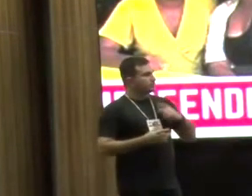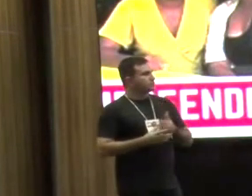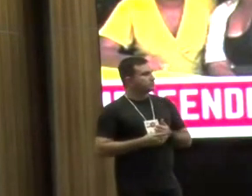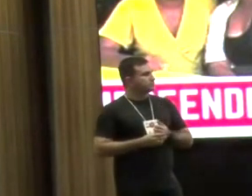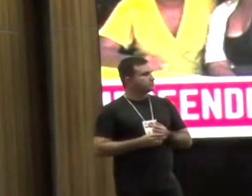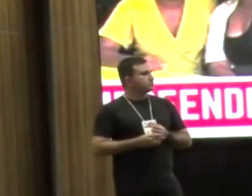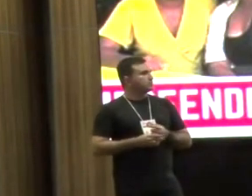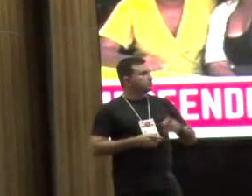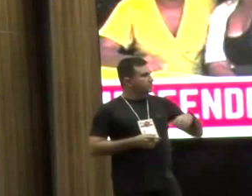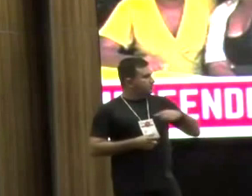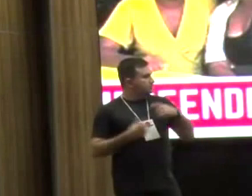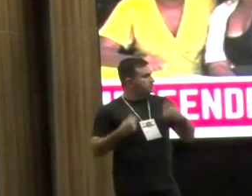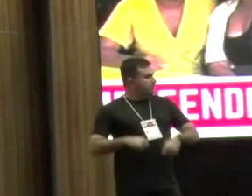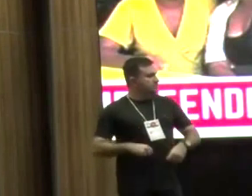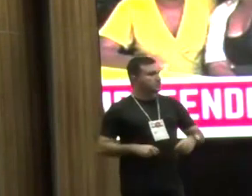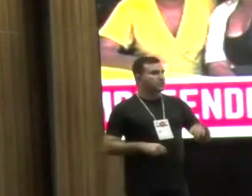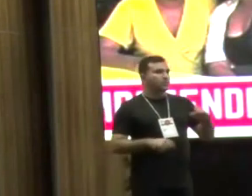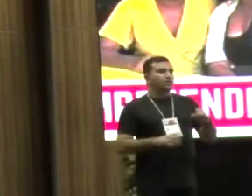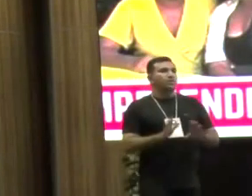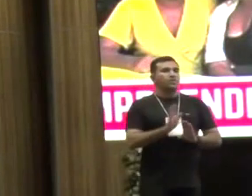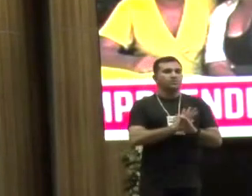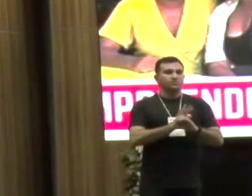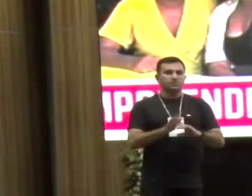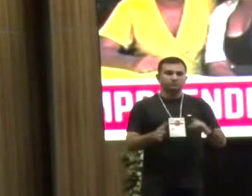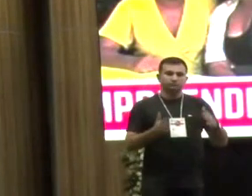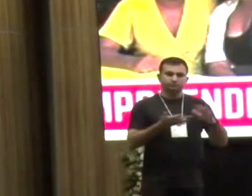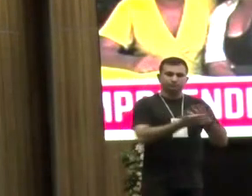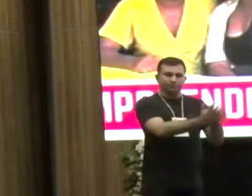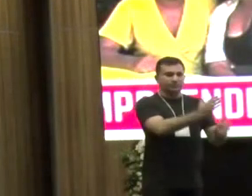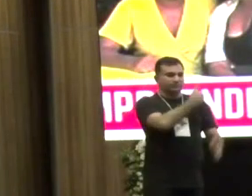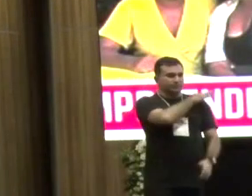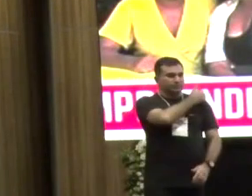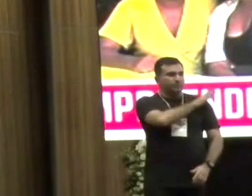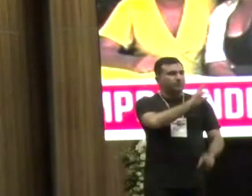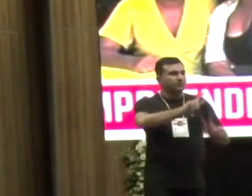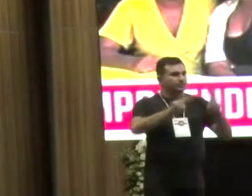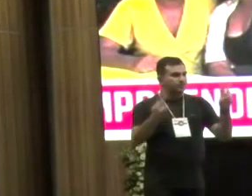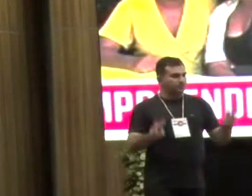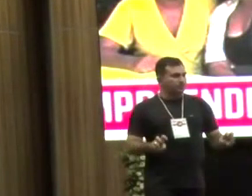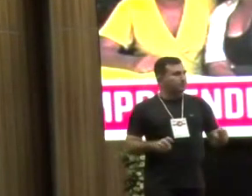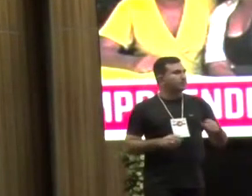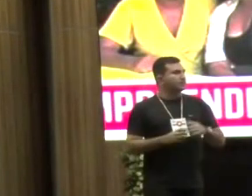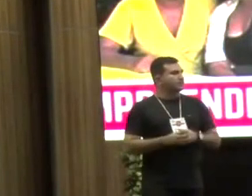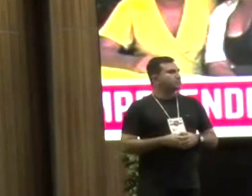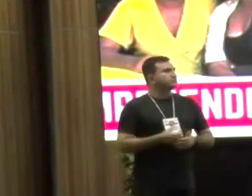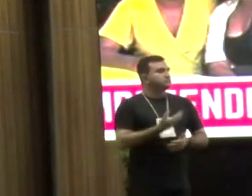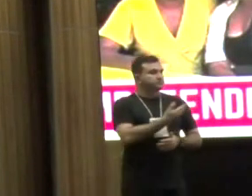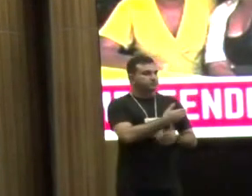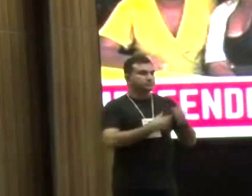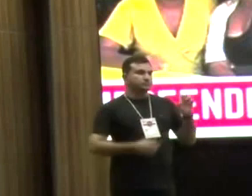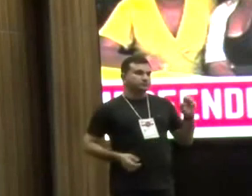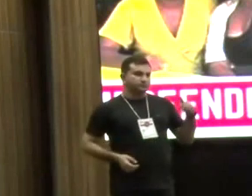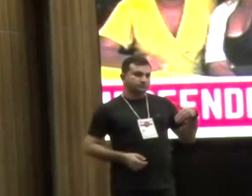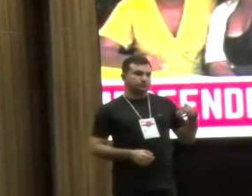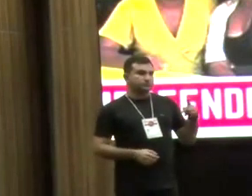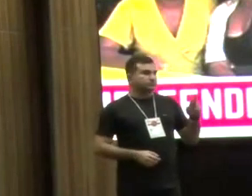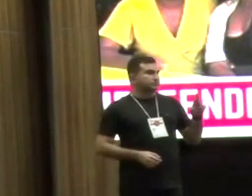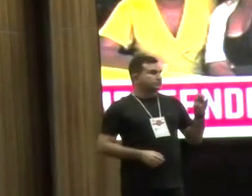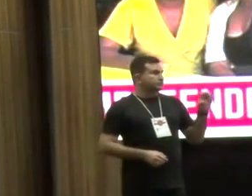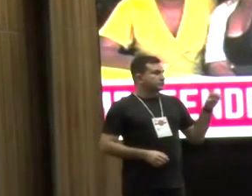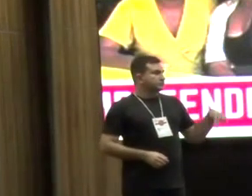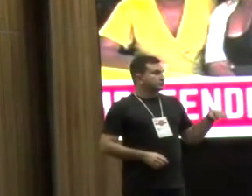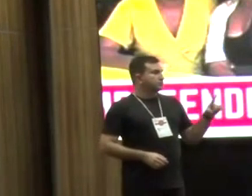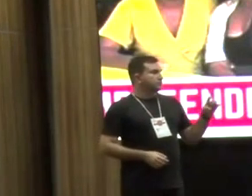precisa tirar esse preconceito em relação a construir competências empreendedoras.